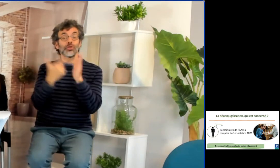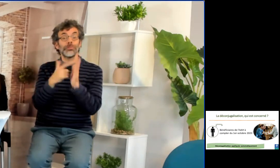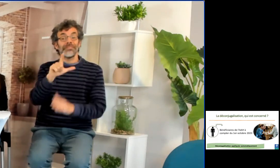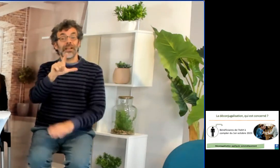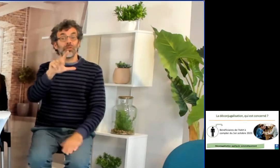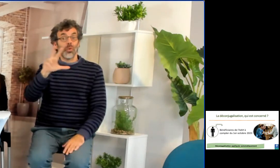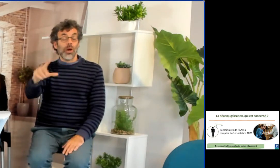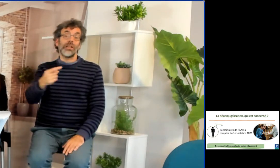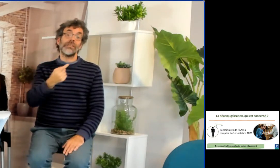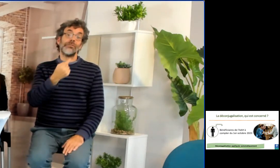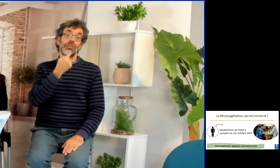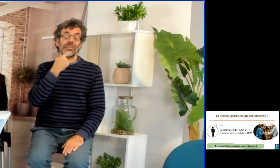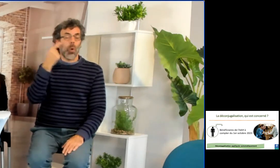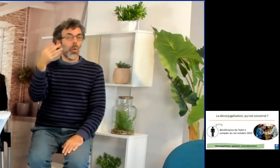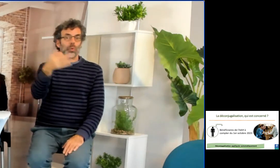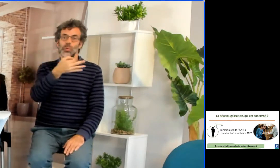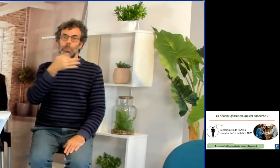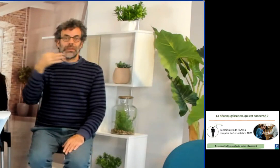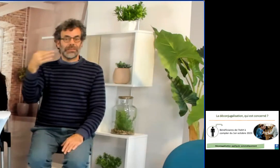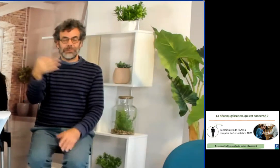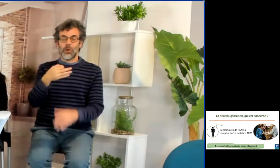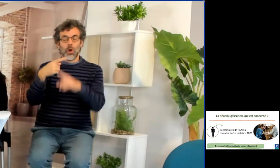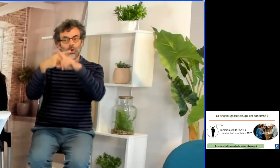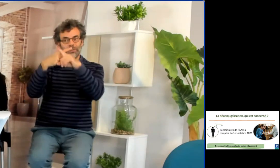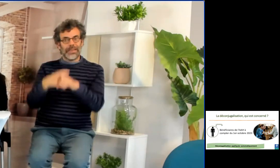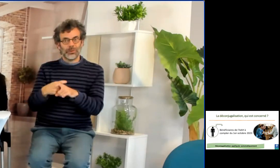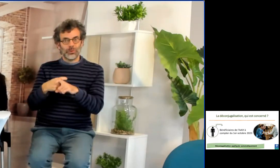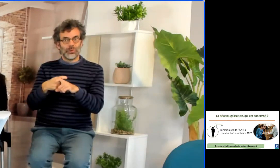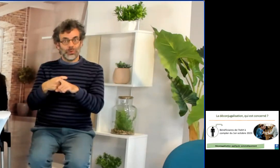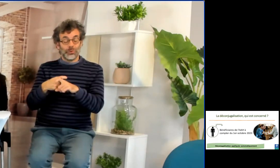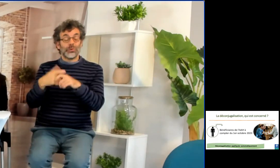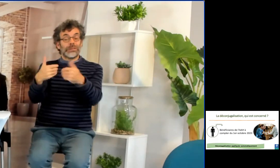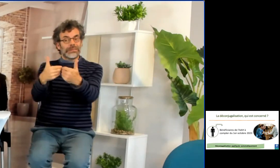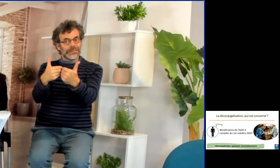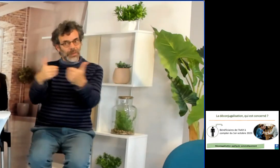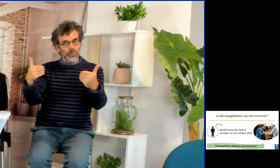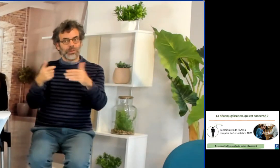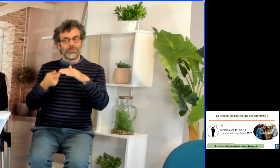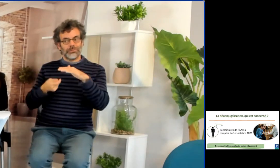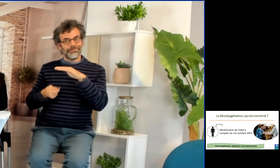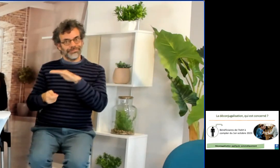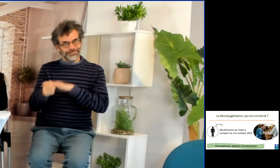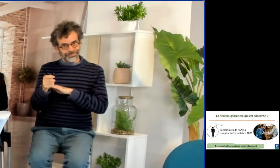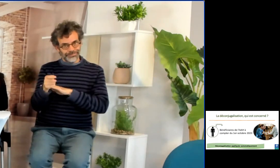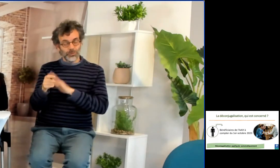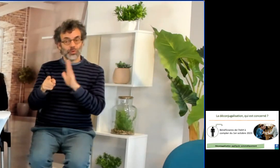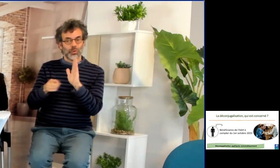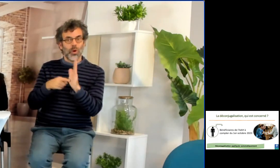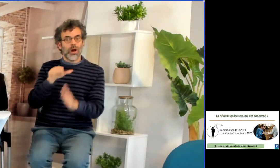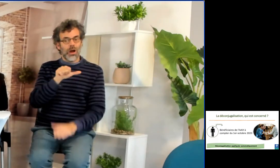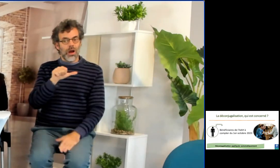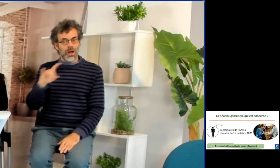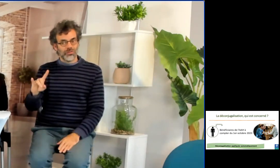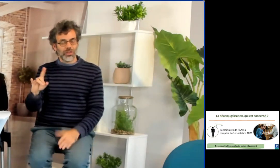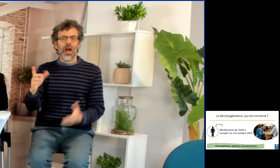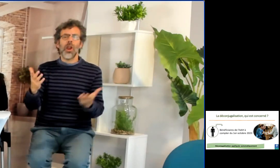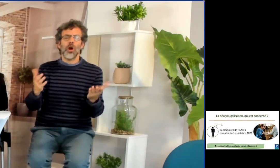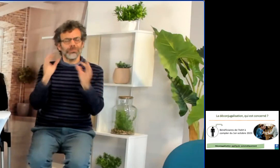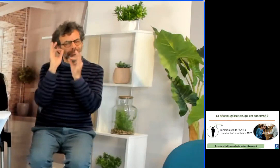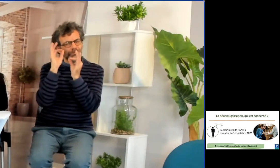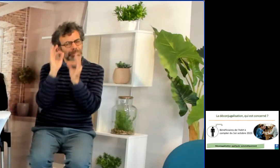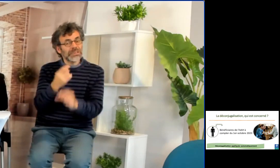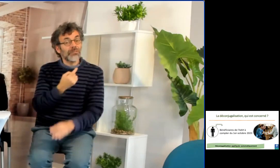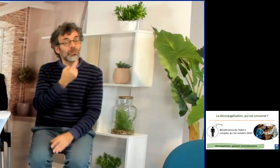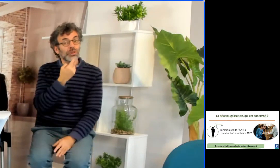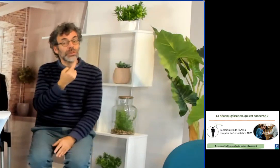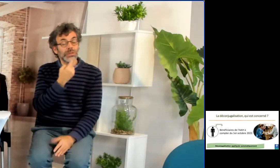Donc, votre droit sera automatiquement en mode déconjugalisé. Alors, ça veut dire quoi précisément? Eh bien, ça